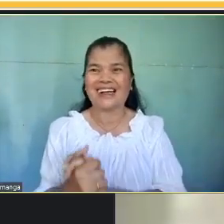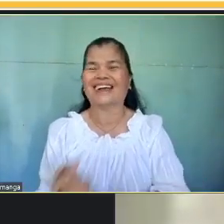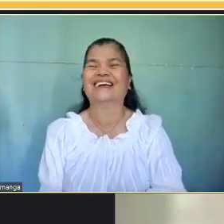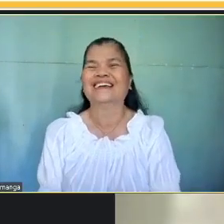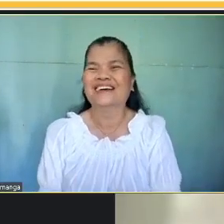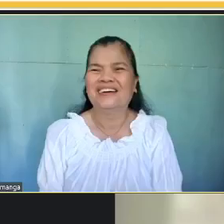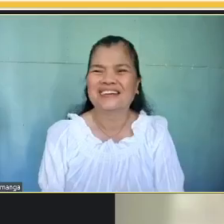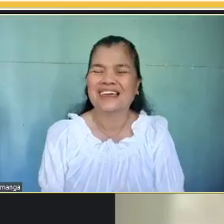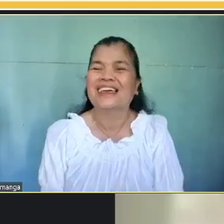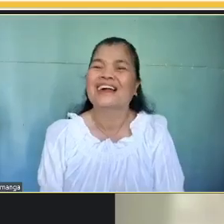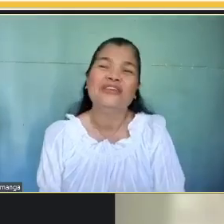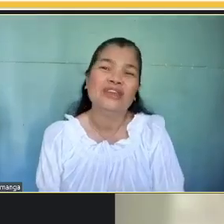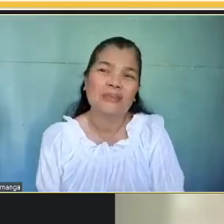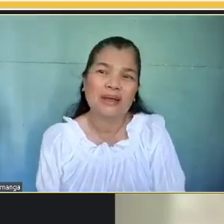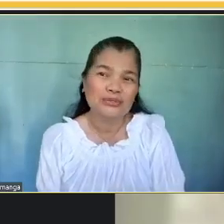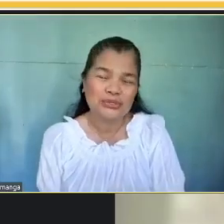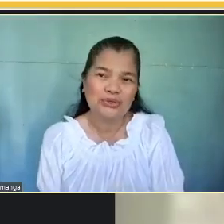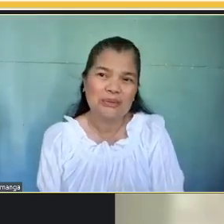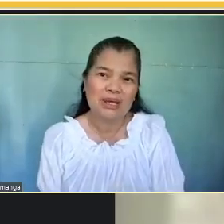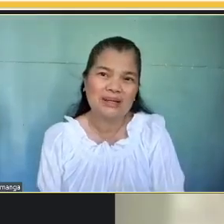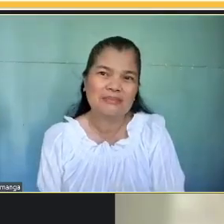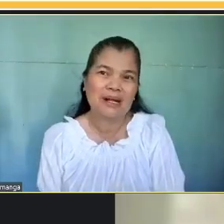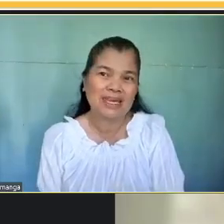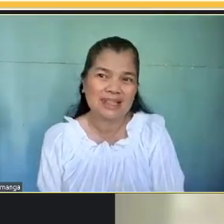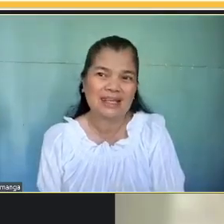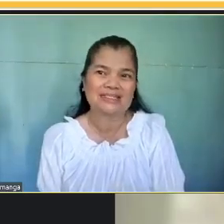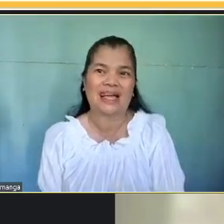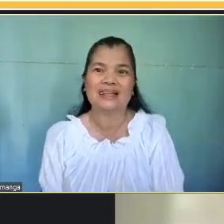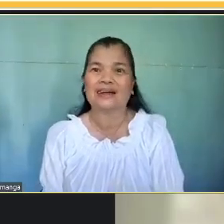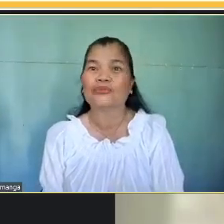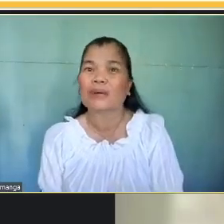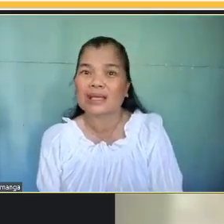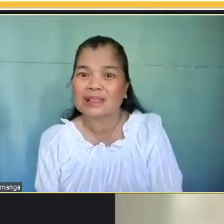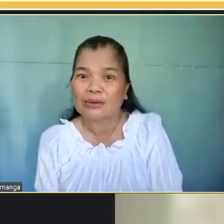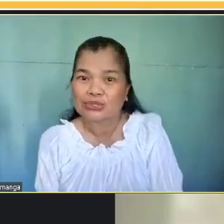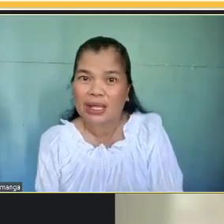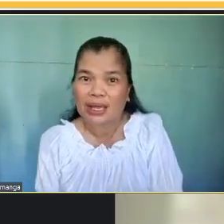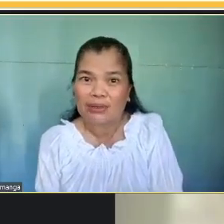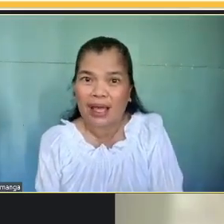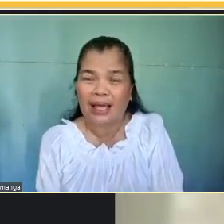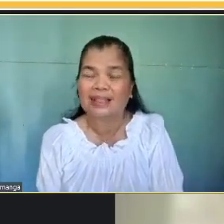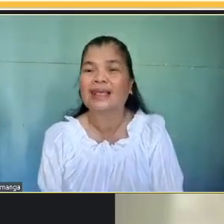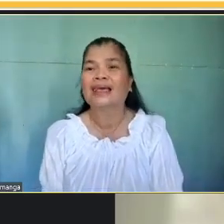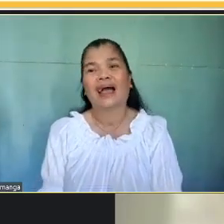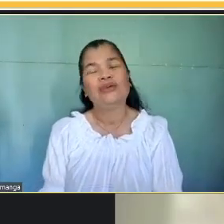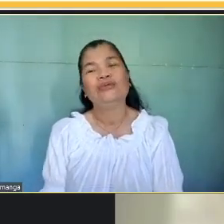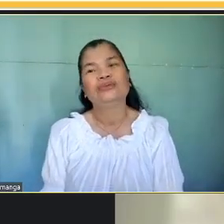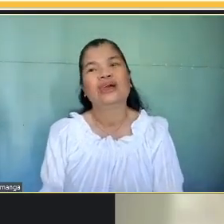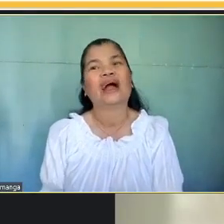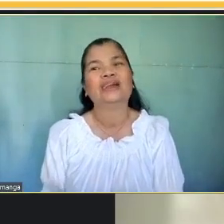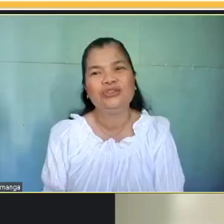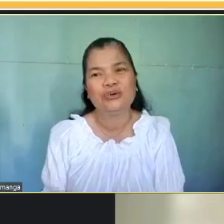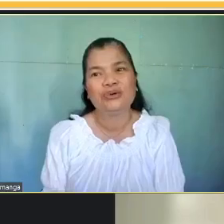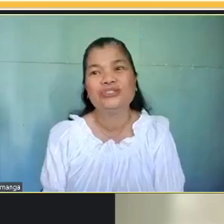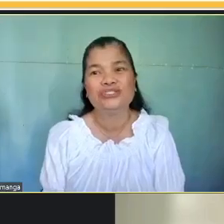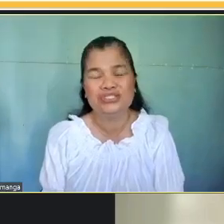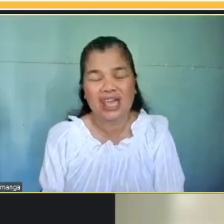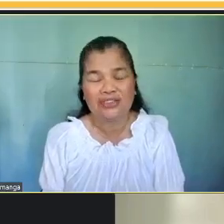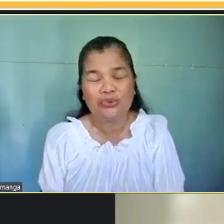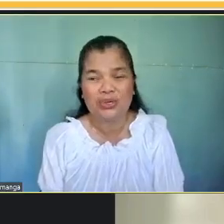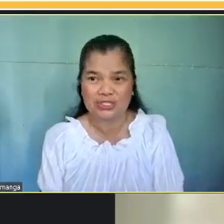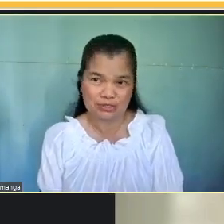siya. Okay. Ngayon naman, ang gusto ko naman makita sana, kung makita ko sana kayo lahat, ay ang